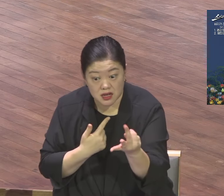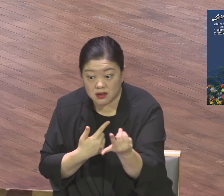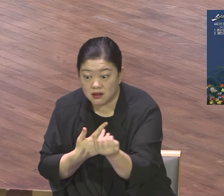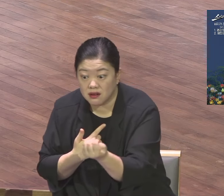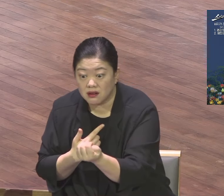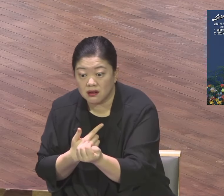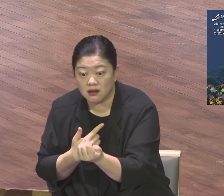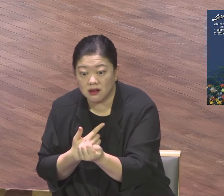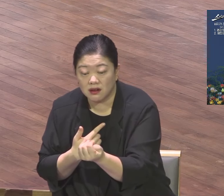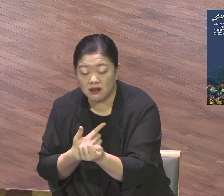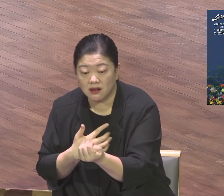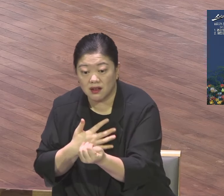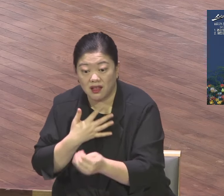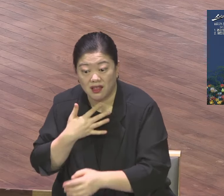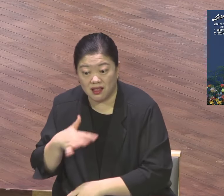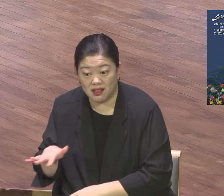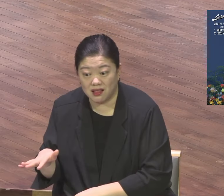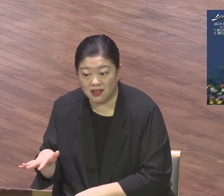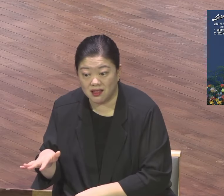자기 생각에 딱 잡혀 살도록.